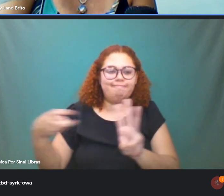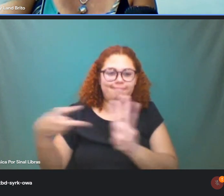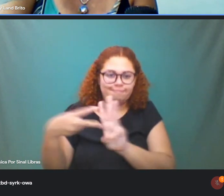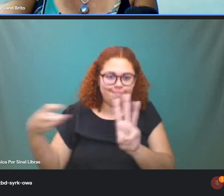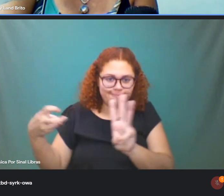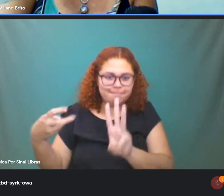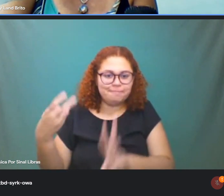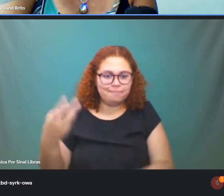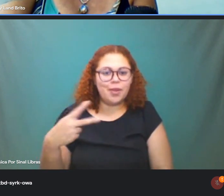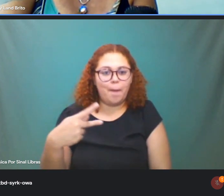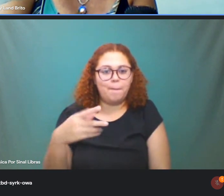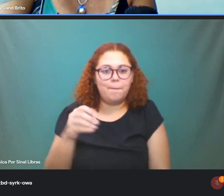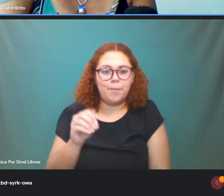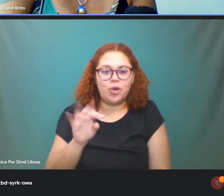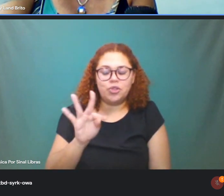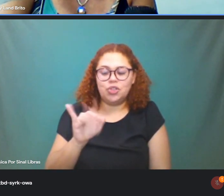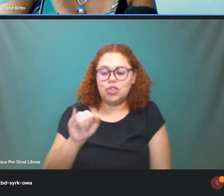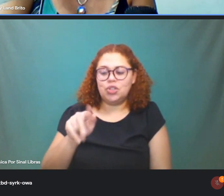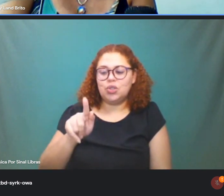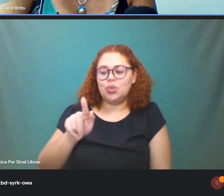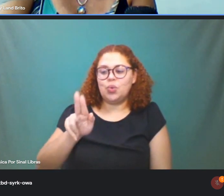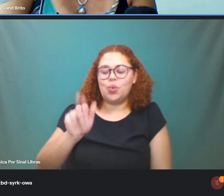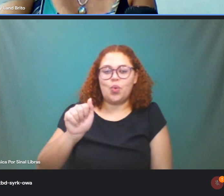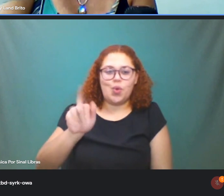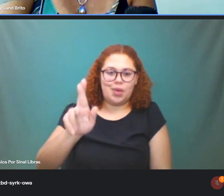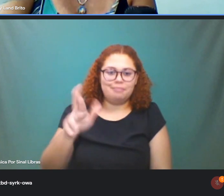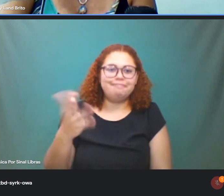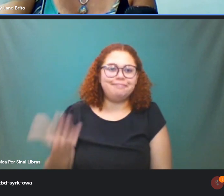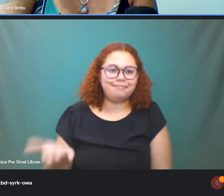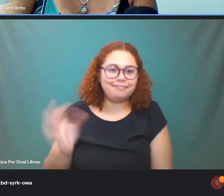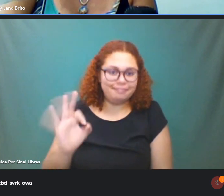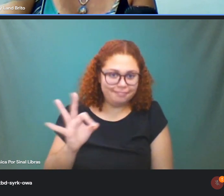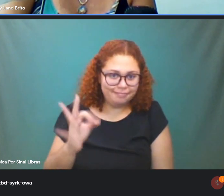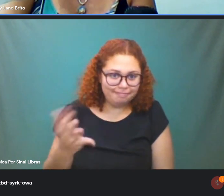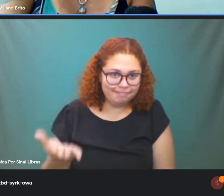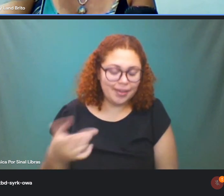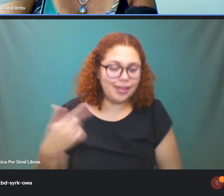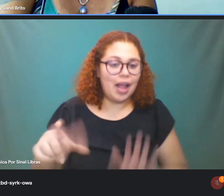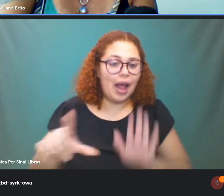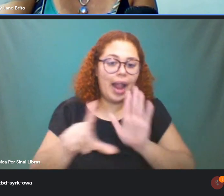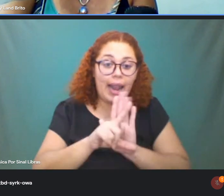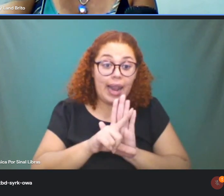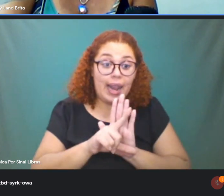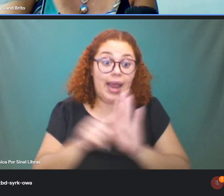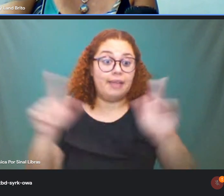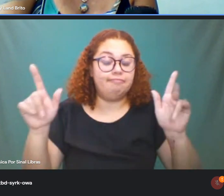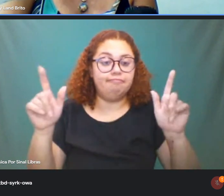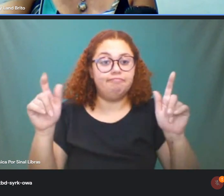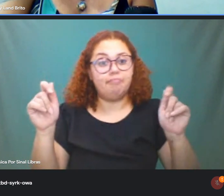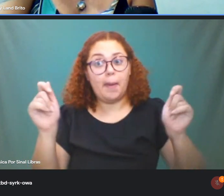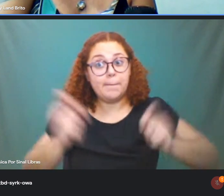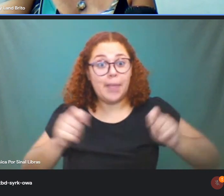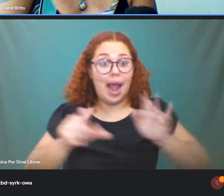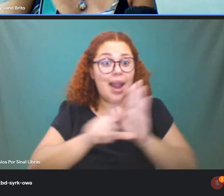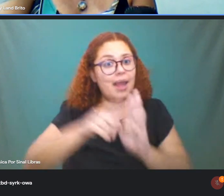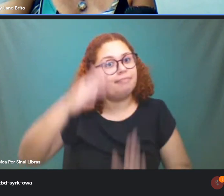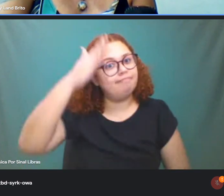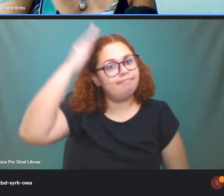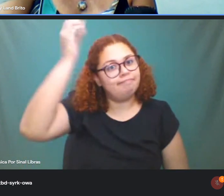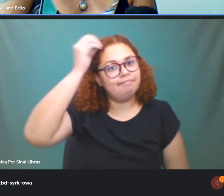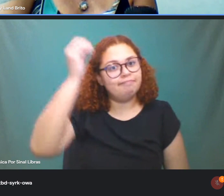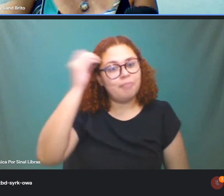em si, além da parte escrita, certo? Mas a Lei Paulo Gustavo permite vários caminhos como esse. E